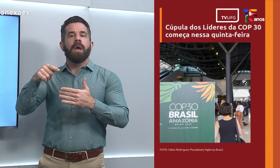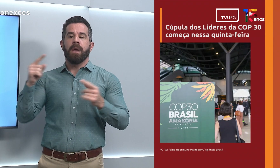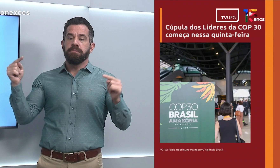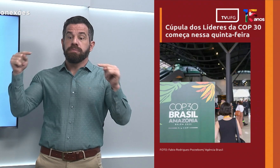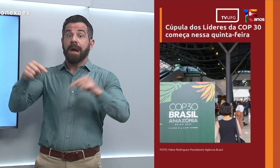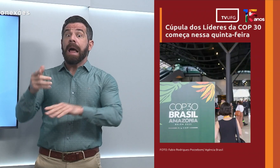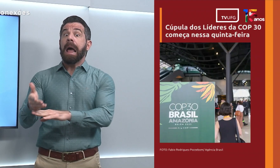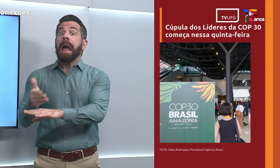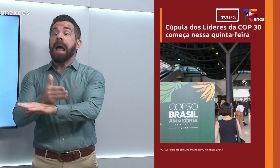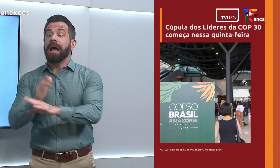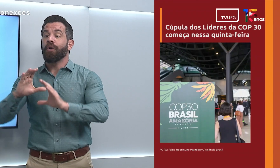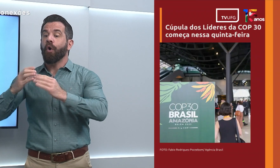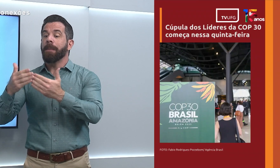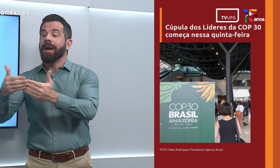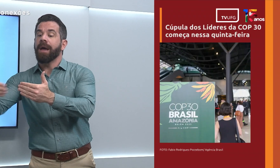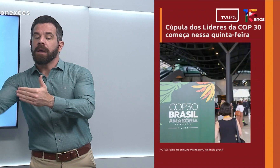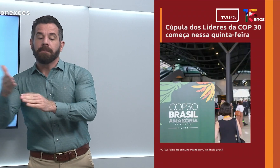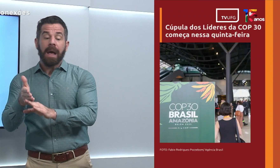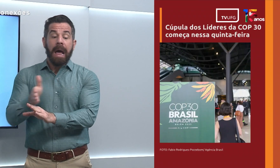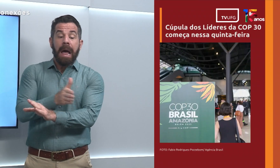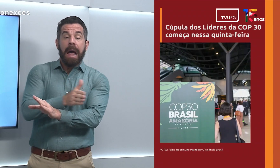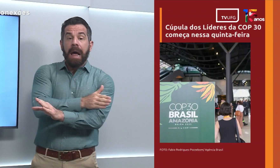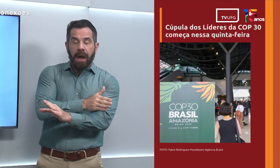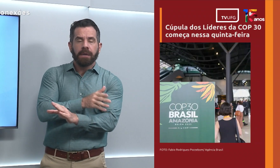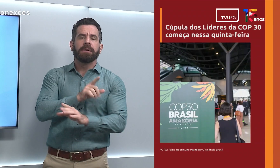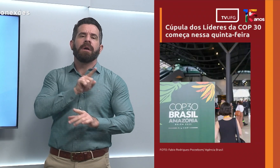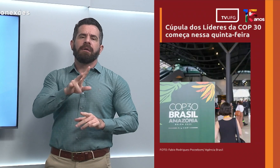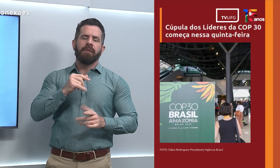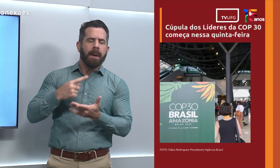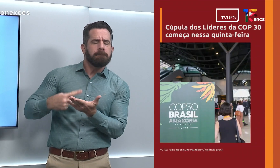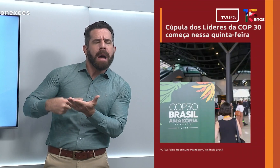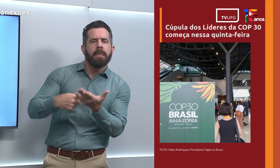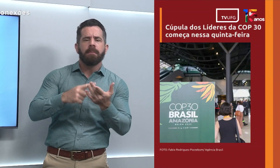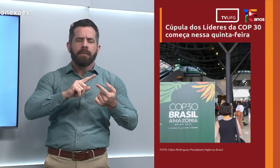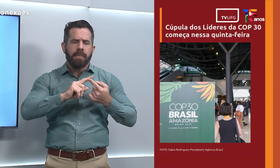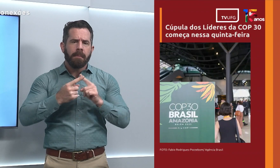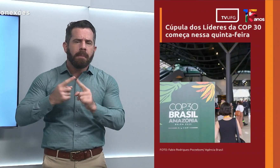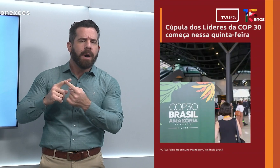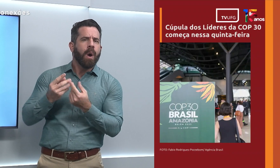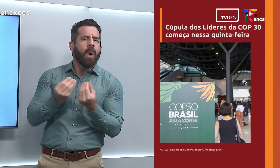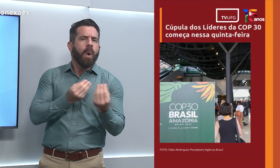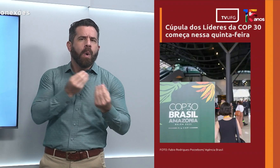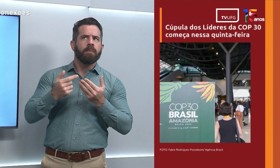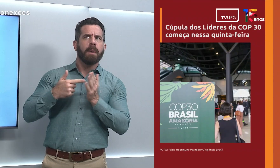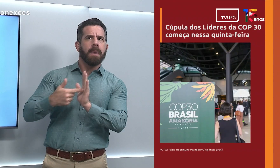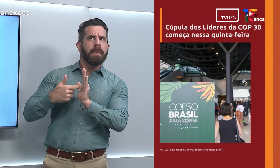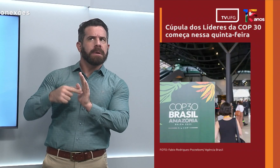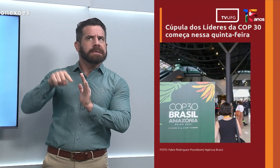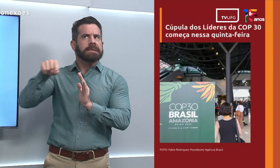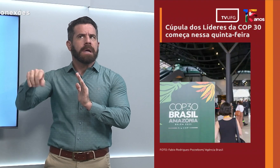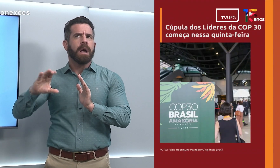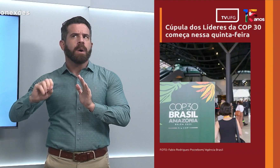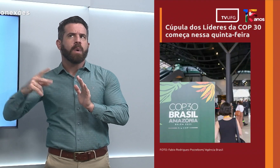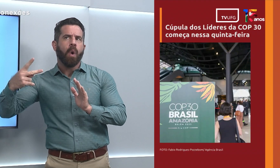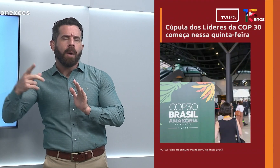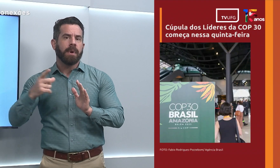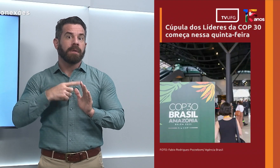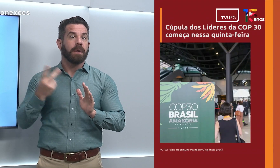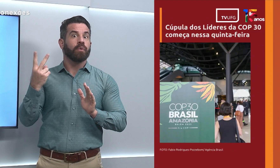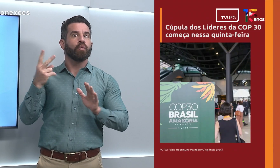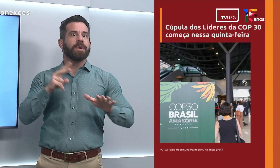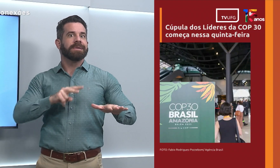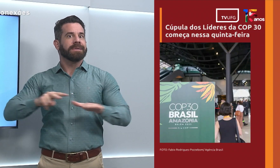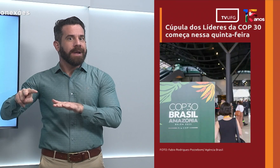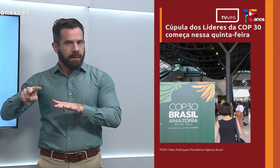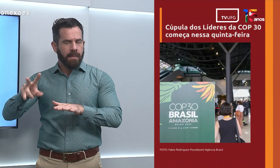COP para definir o tom e as prioridades das conversas, que devem dominar as 2 semanas seguintes